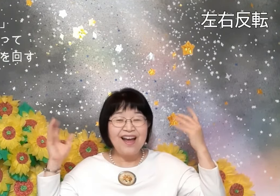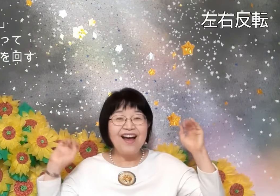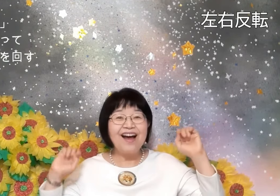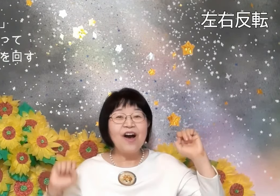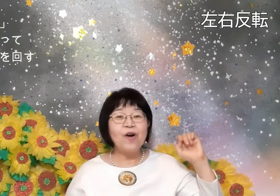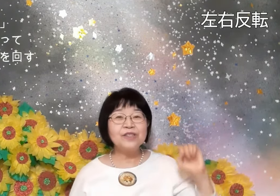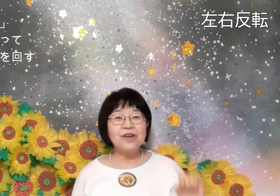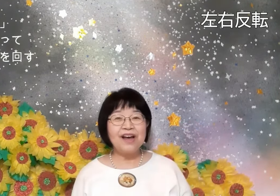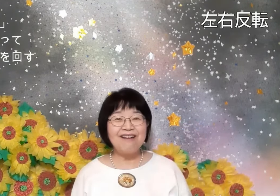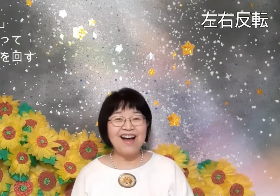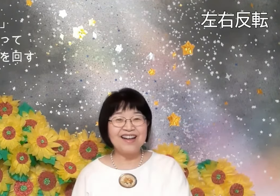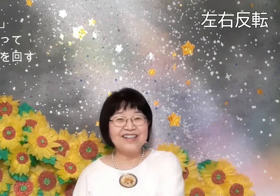お空は